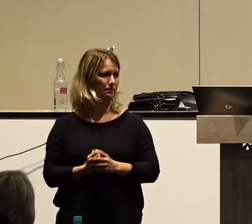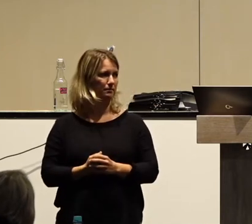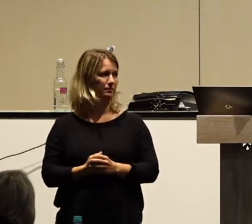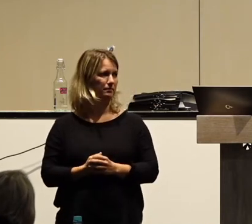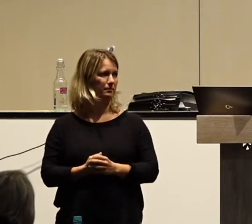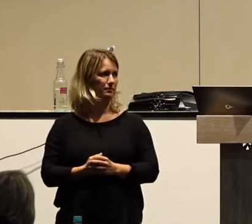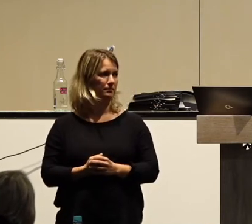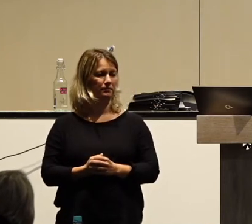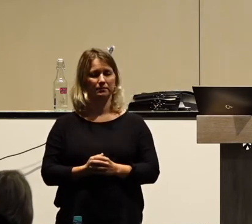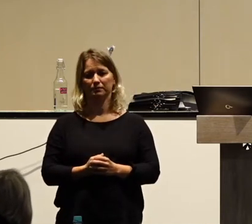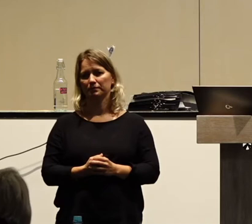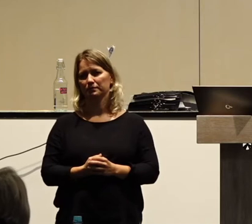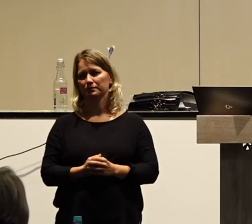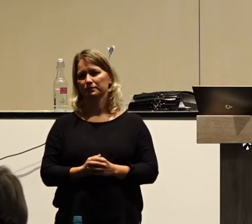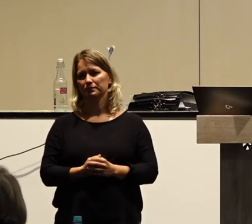So.